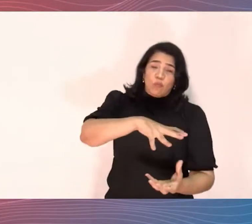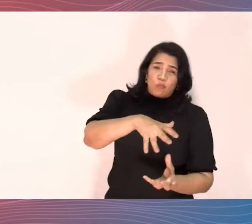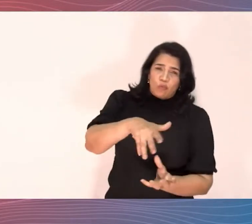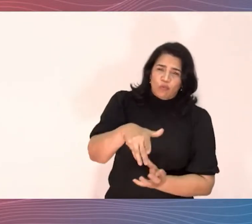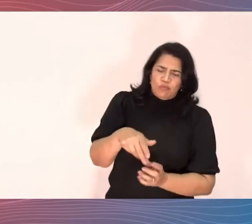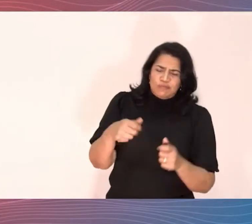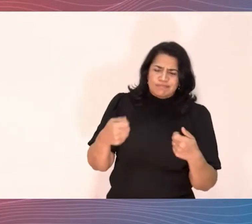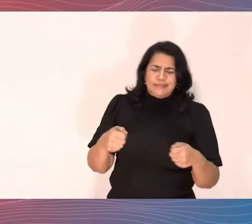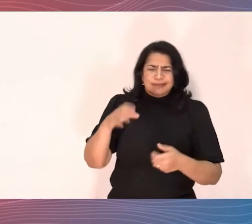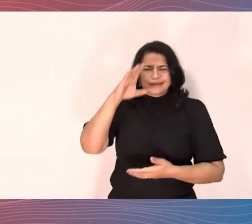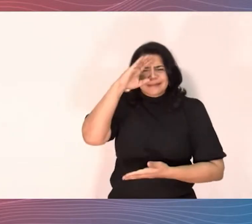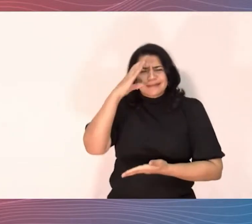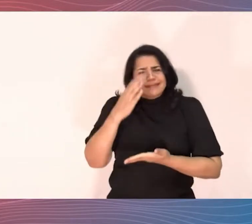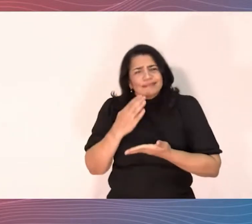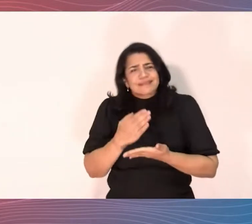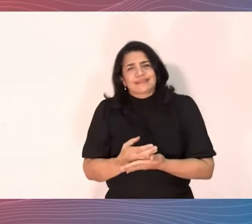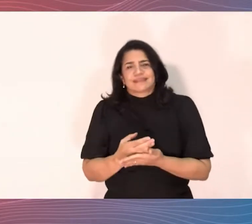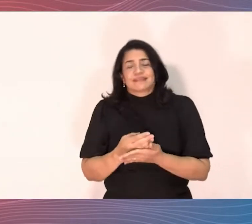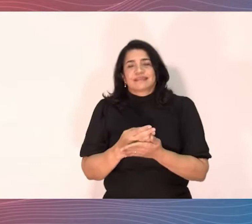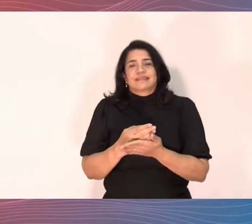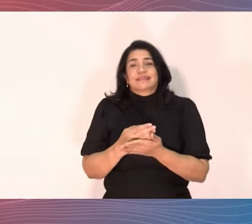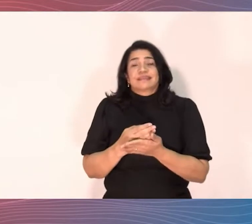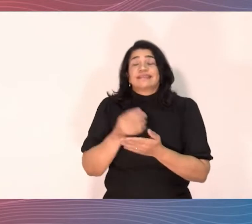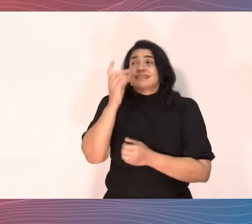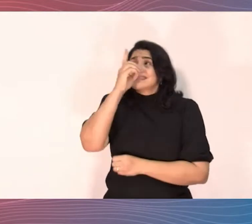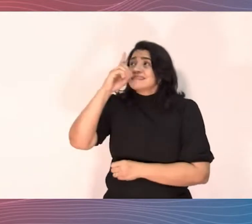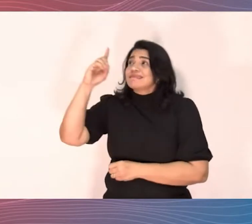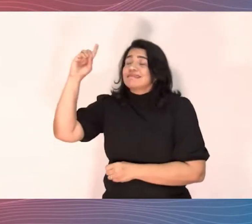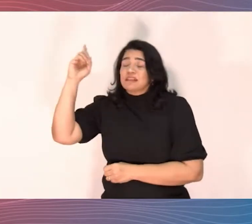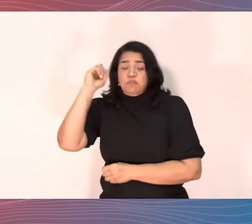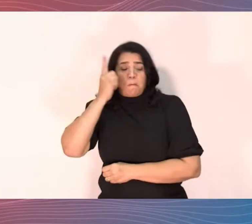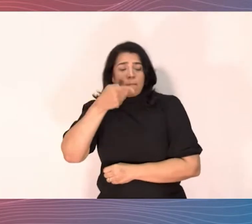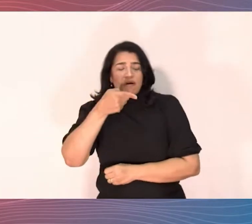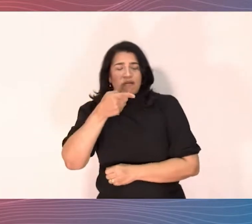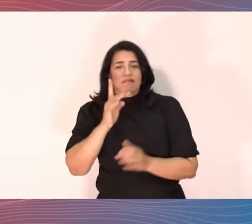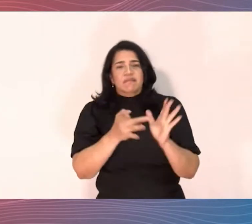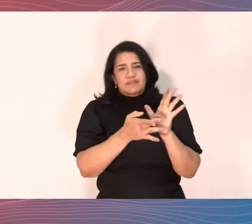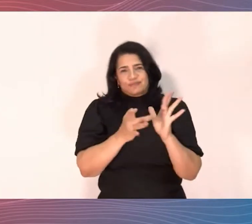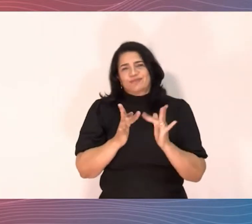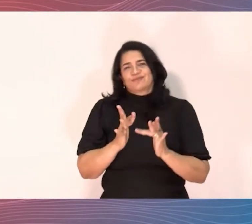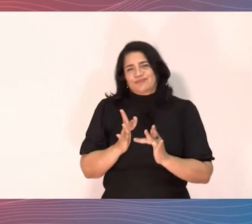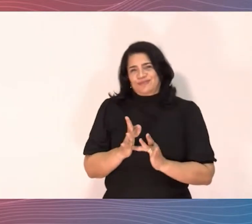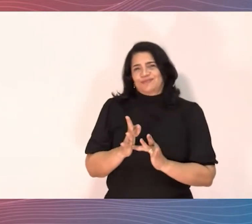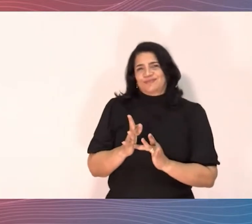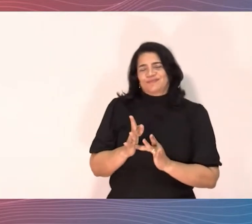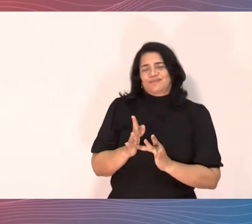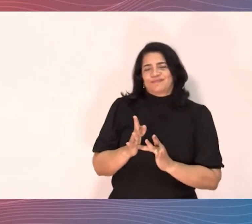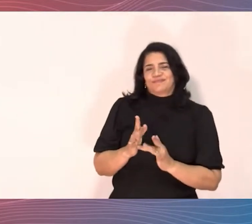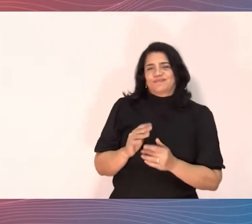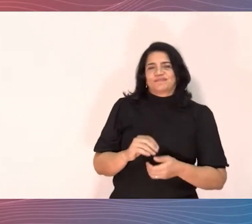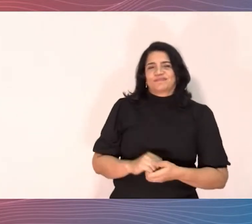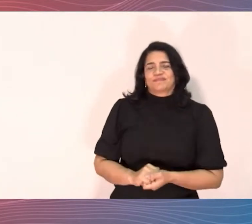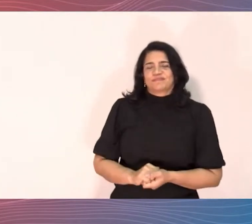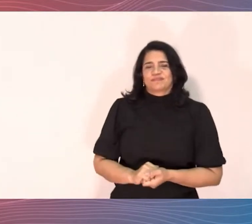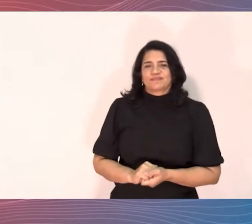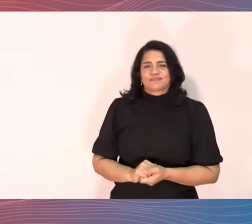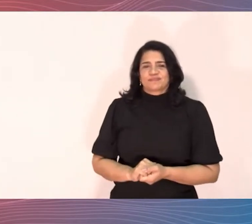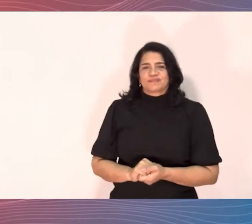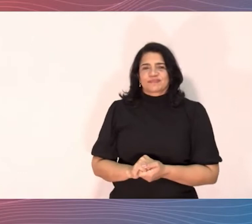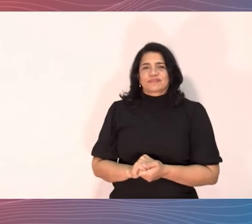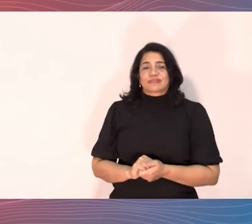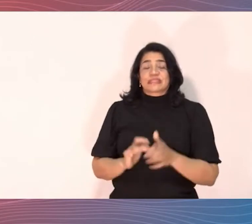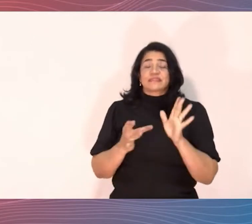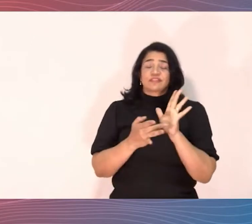Mas como Deus vai fazer esse trabalho? Versículo 22: e eu lhes tenho transmitido a